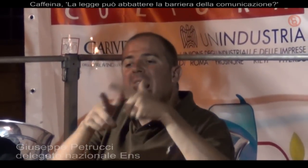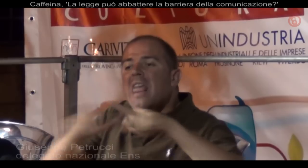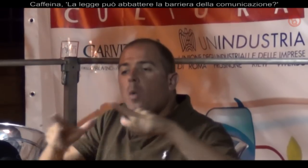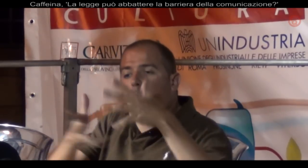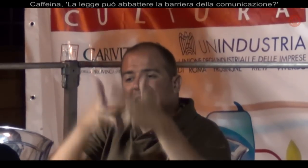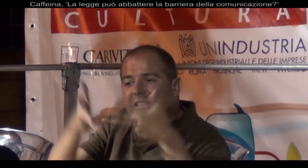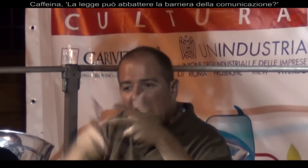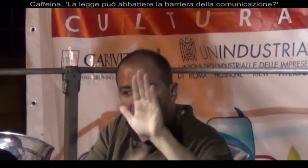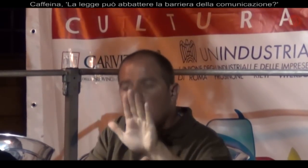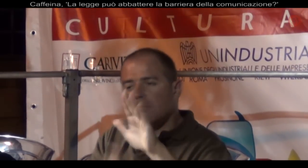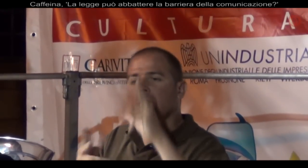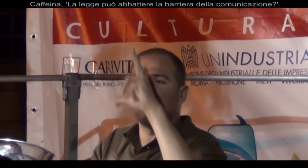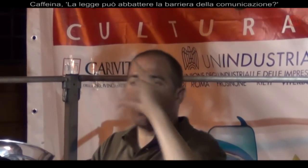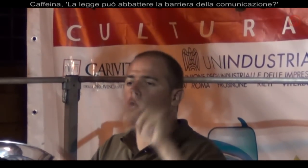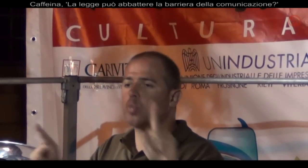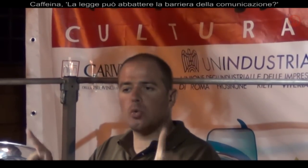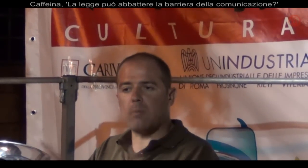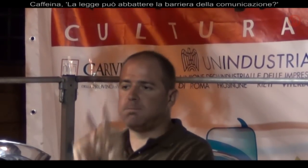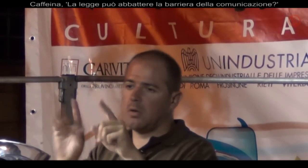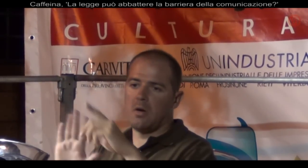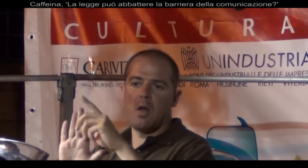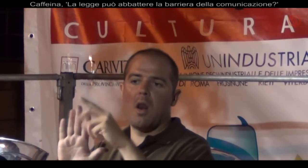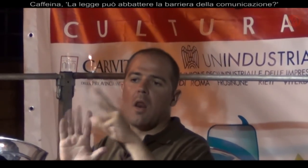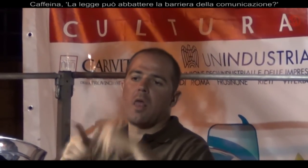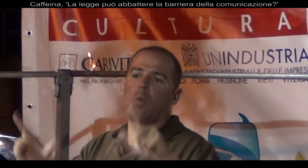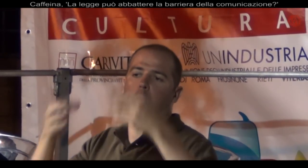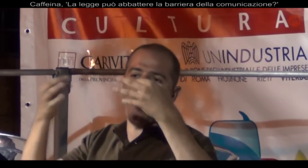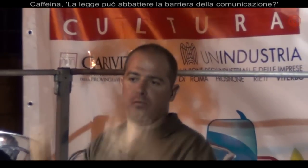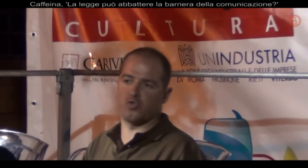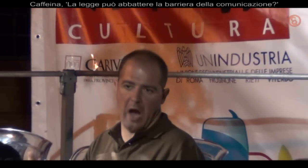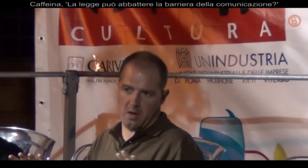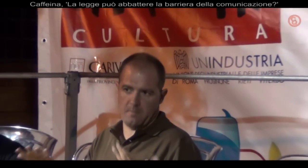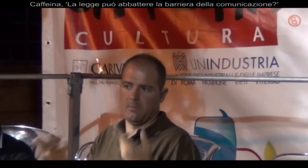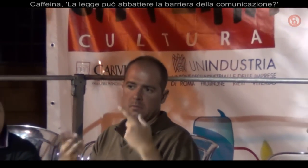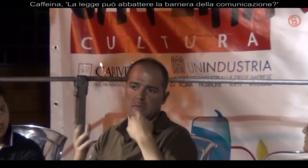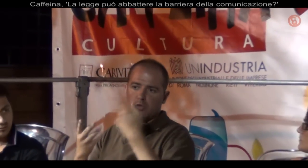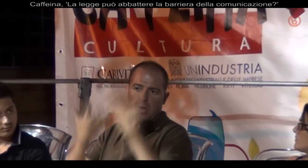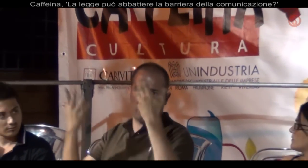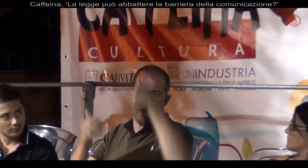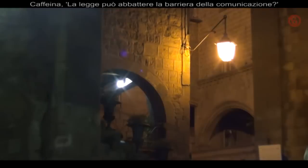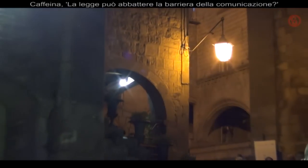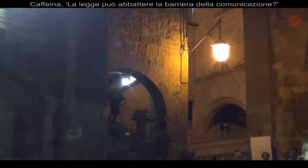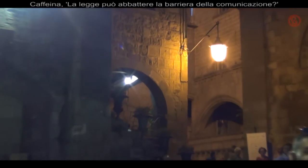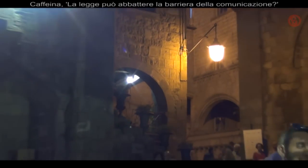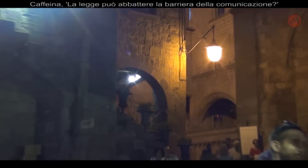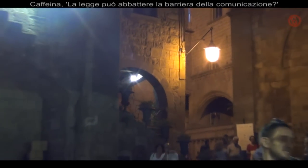dice? La lingua dei segni è riconosciuta al pari di una lingua ufficiale. Questa battaglia che noi